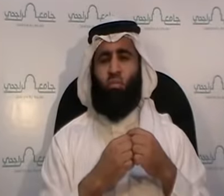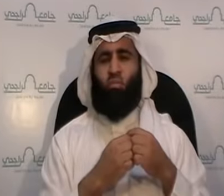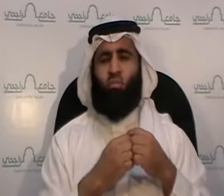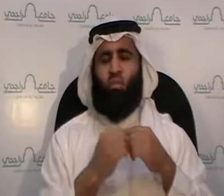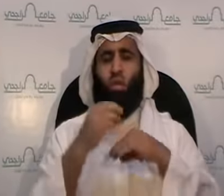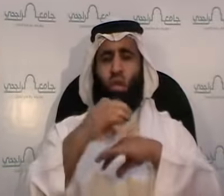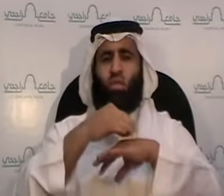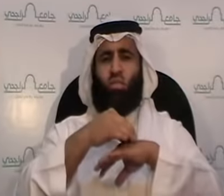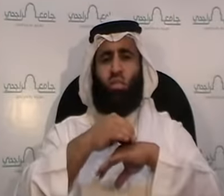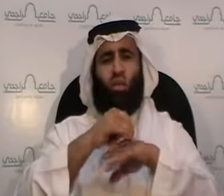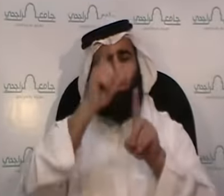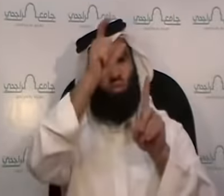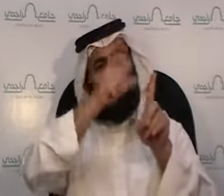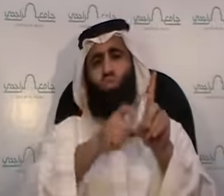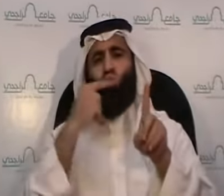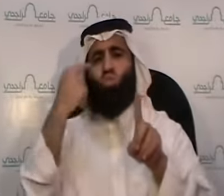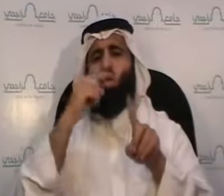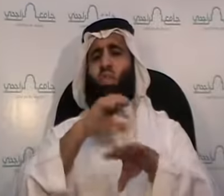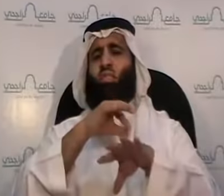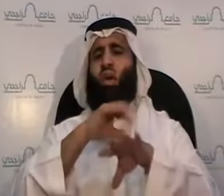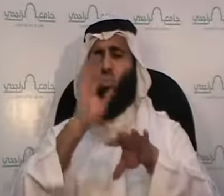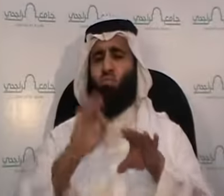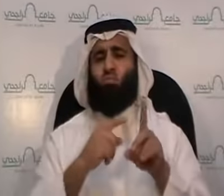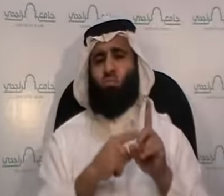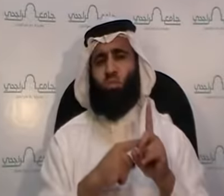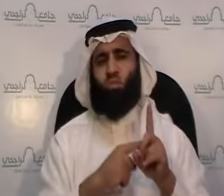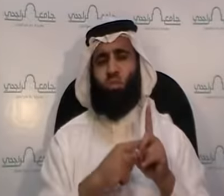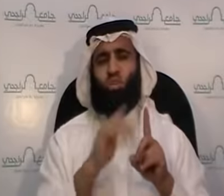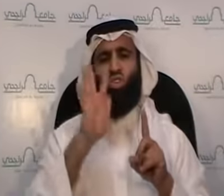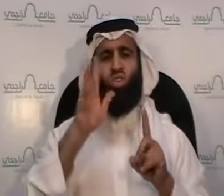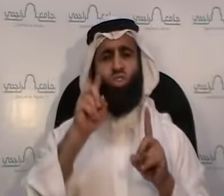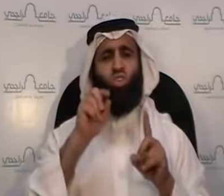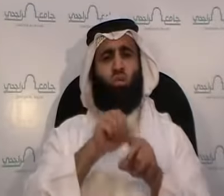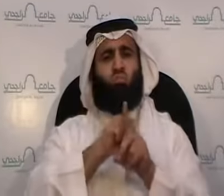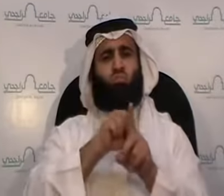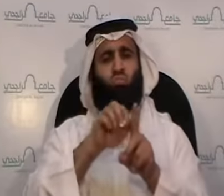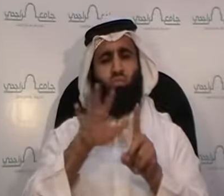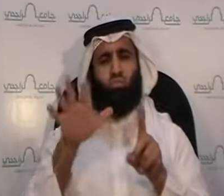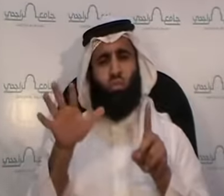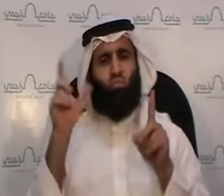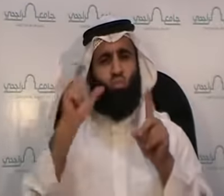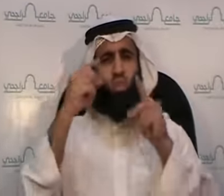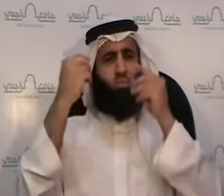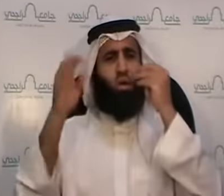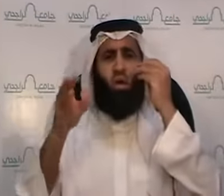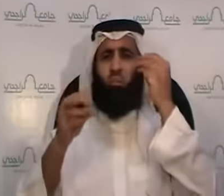صورة مجسدة في كثير من أهل الشر الذين آذوا المسلمين وفتنوا